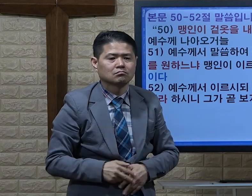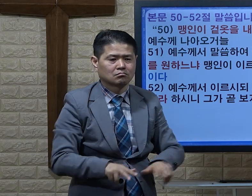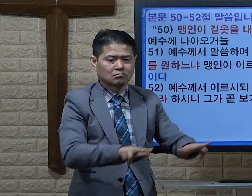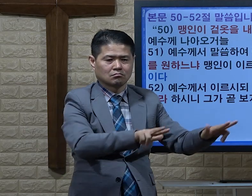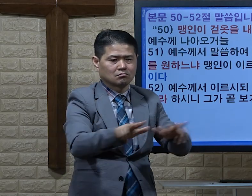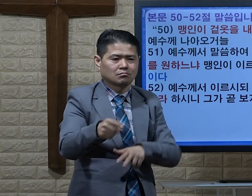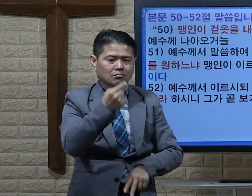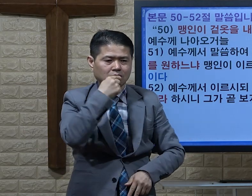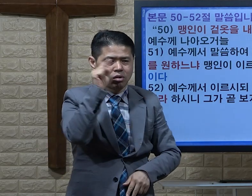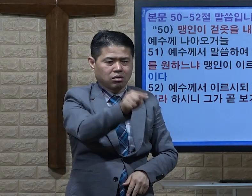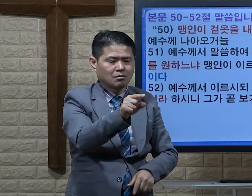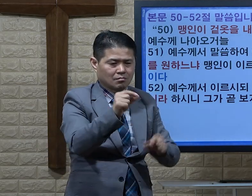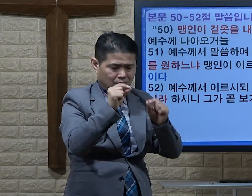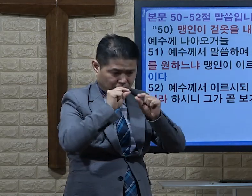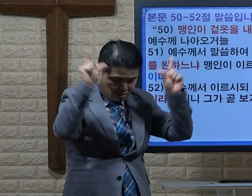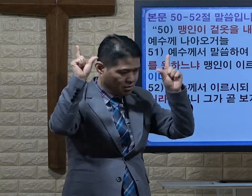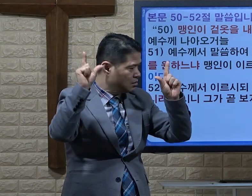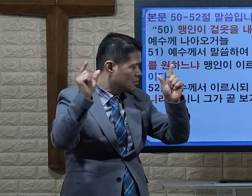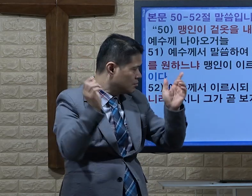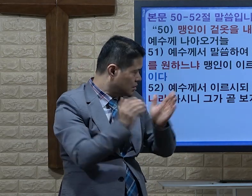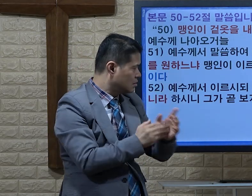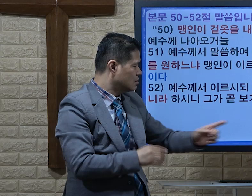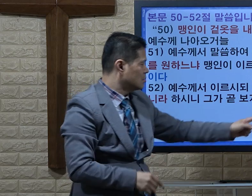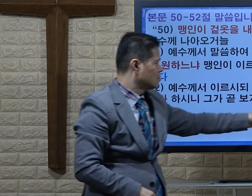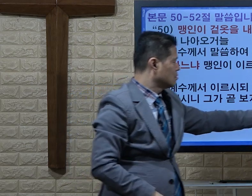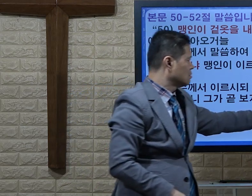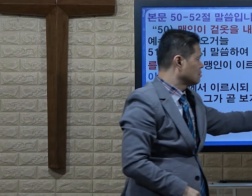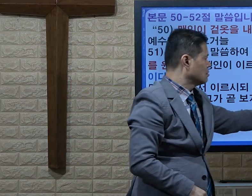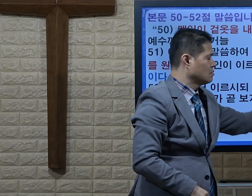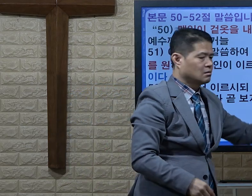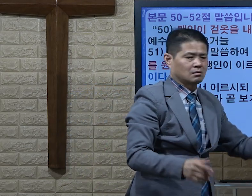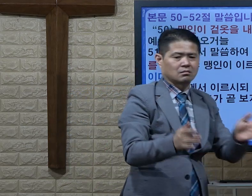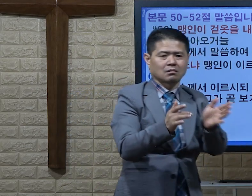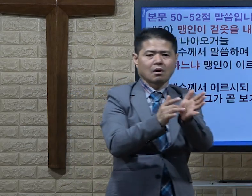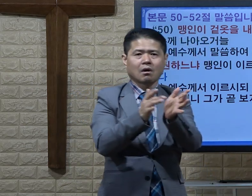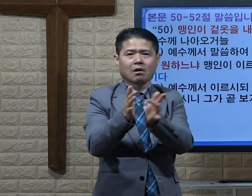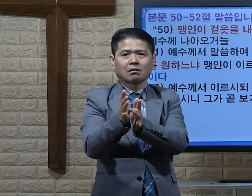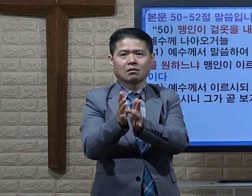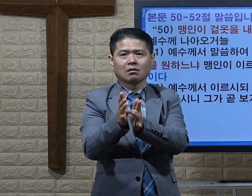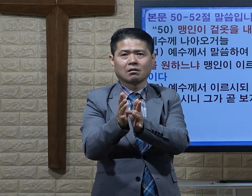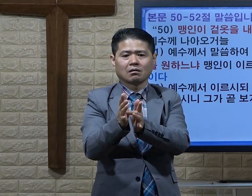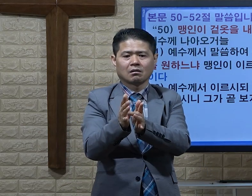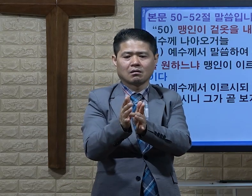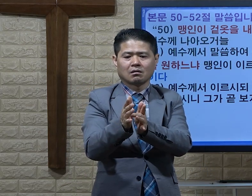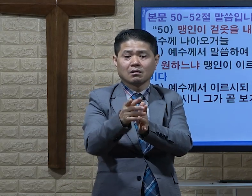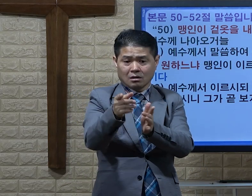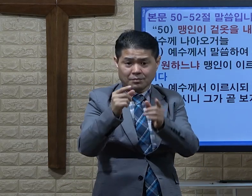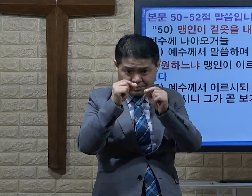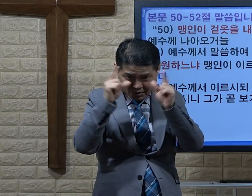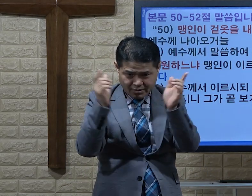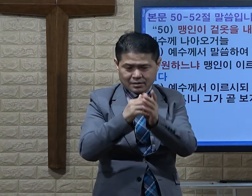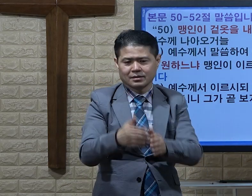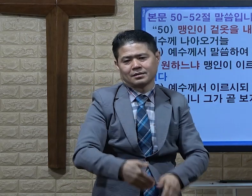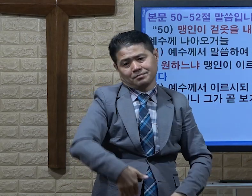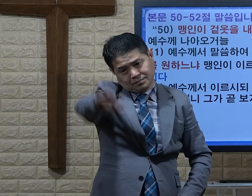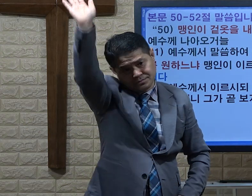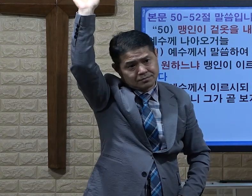예수님께서 눈을 비비지도 않았는데 바로 눈을 뜨게 되었고 그 뜨자마자 예수를